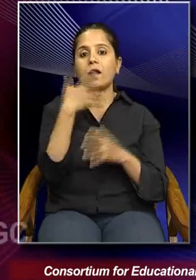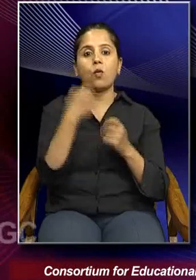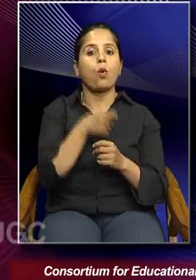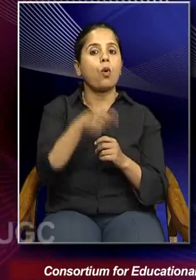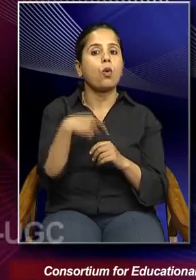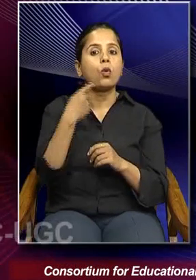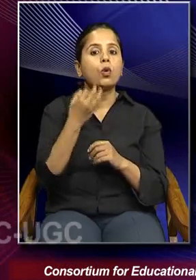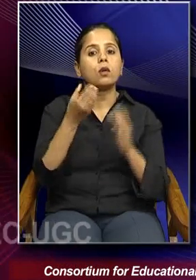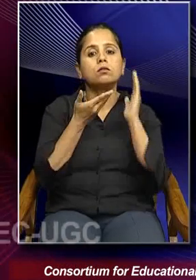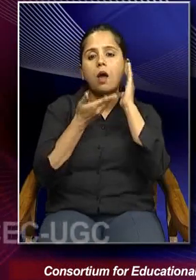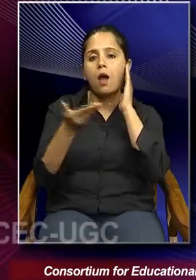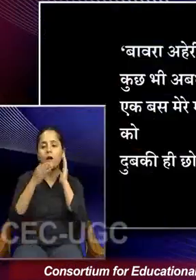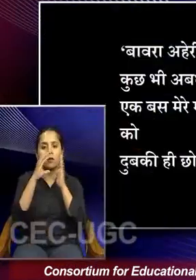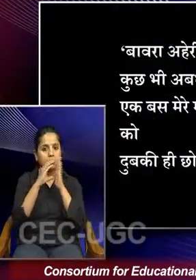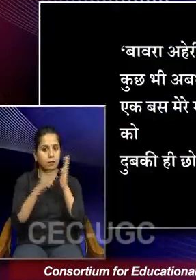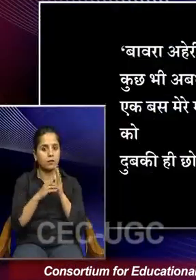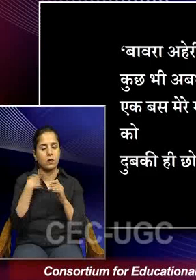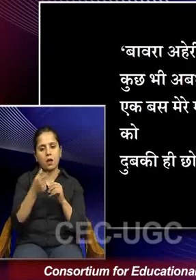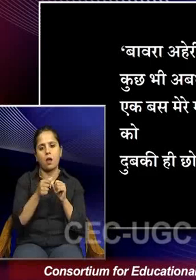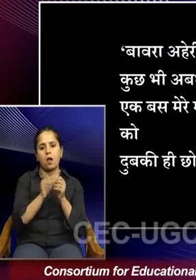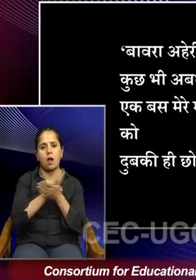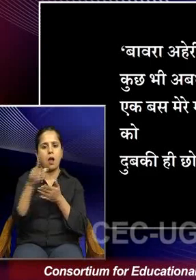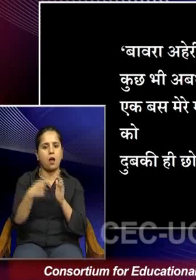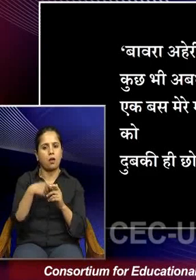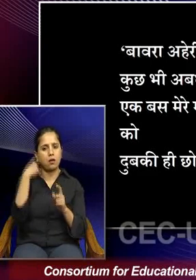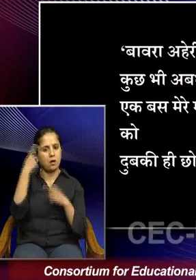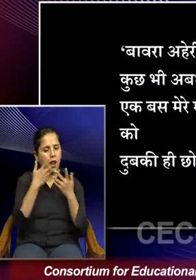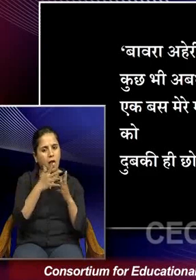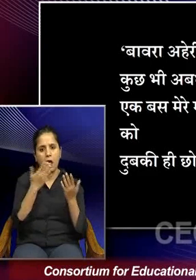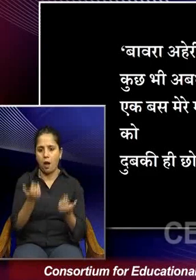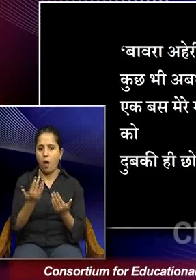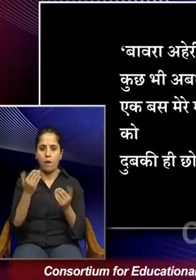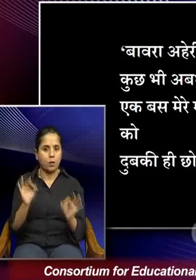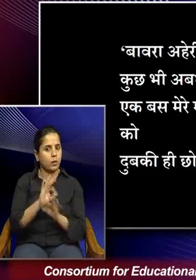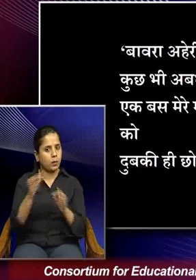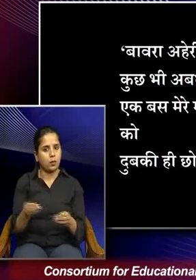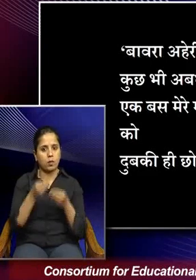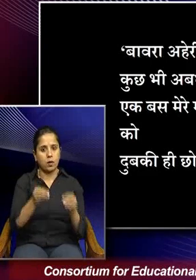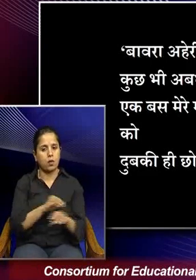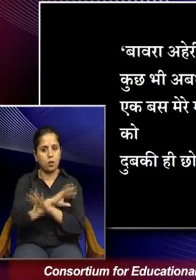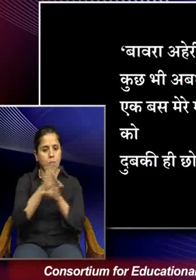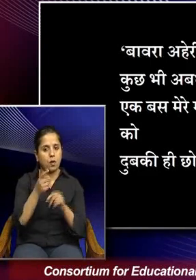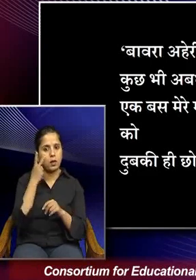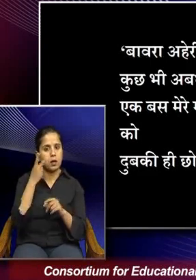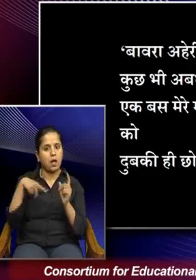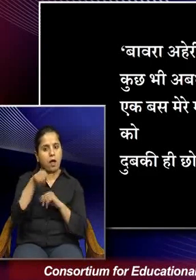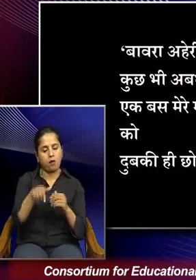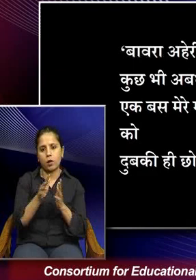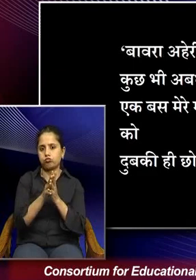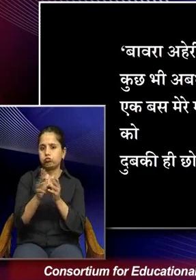बाबरा अहेरी रे कुछ भी उपलब्ध नहीं तुझे सब आंखें